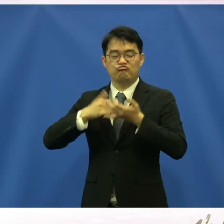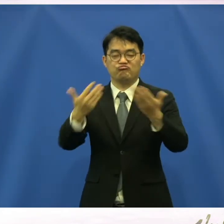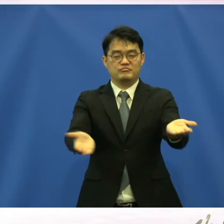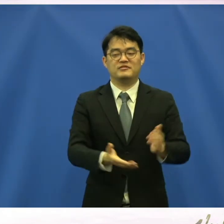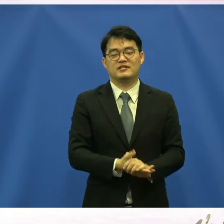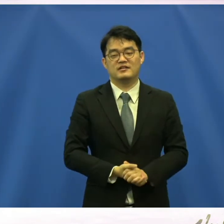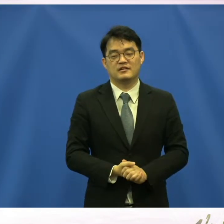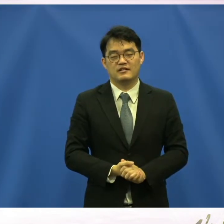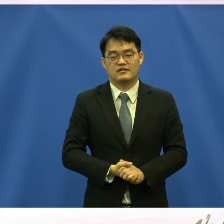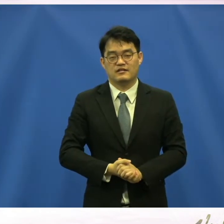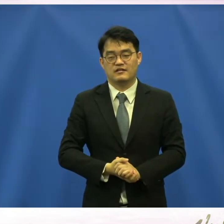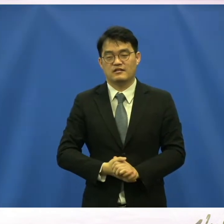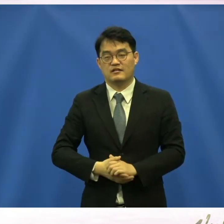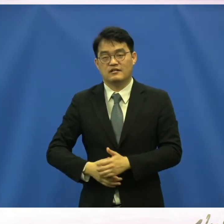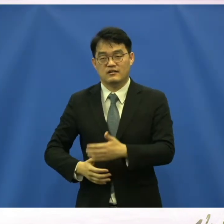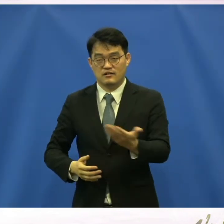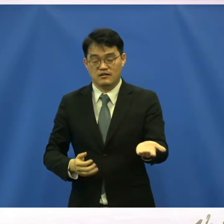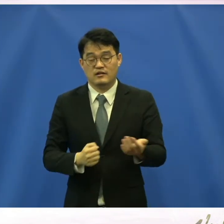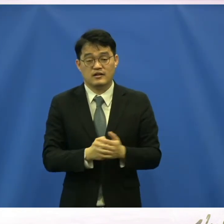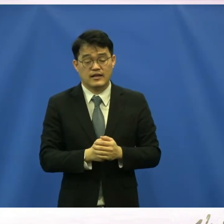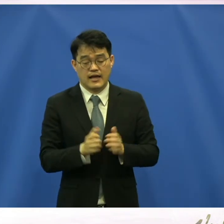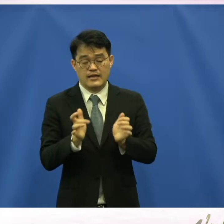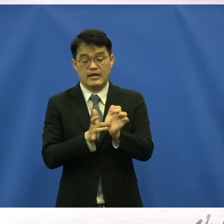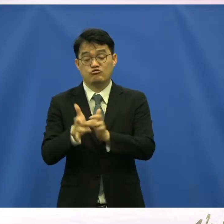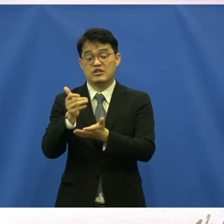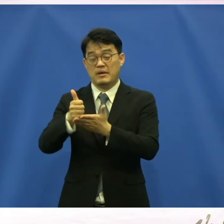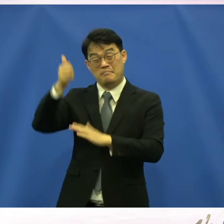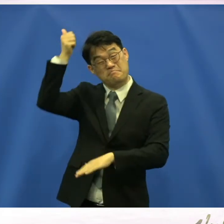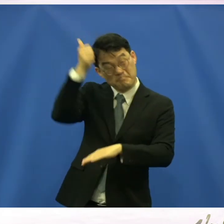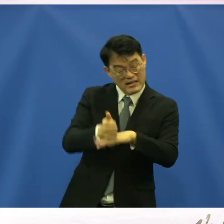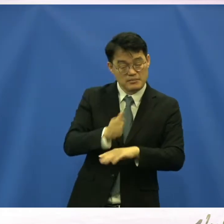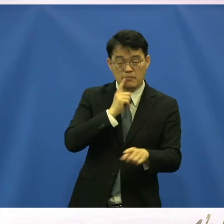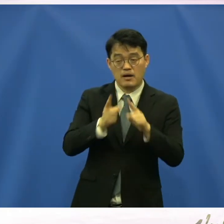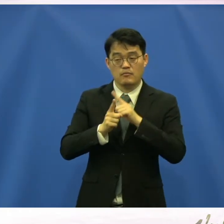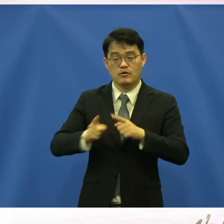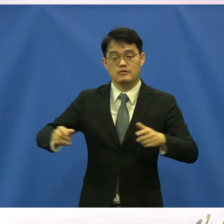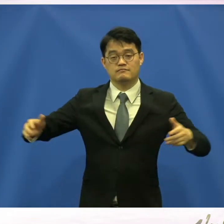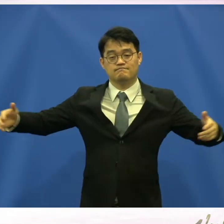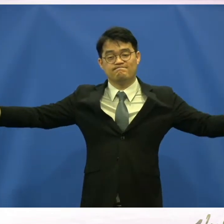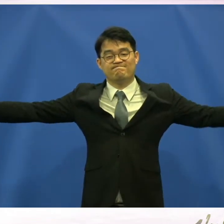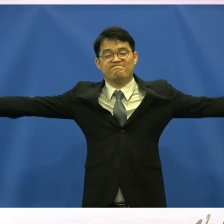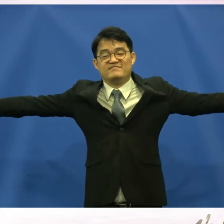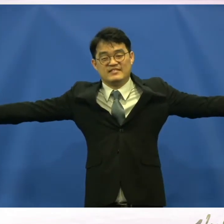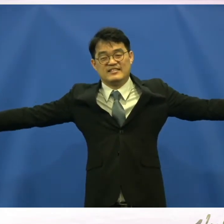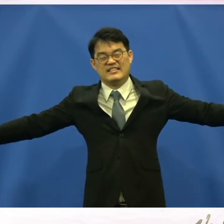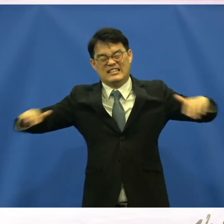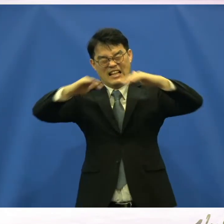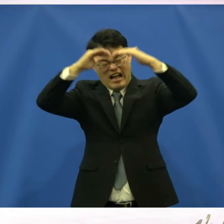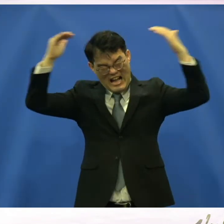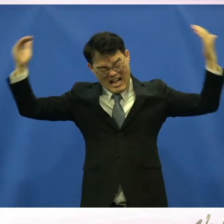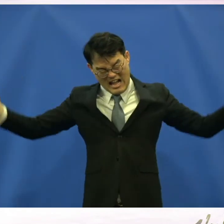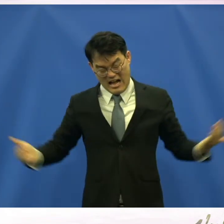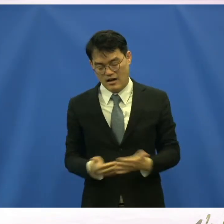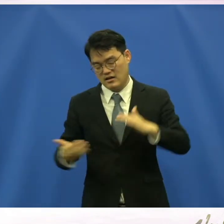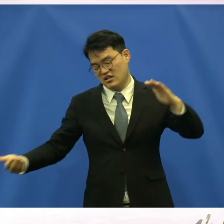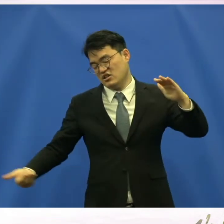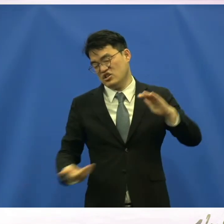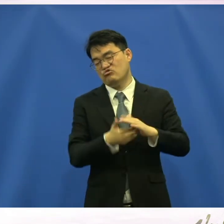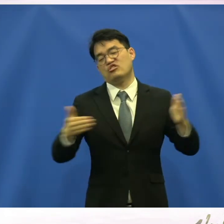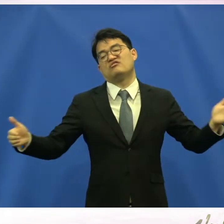그러니까 가상칠은 테텔레스타이 다 이루었다. 거기에 뭐가 들어있어요? 승리를 내포하는 거예요. 다